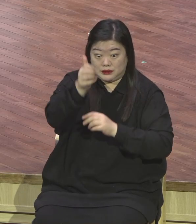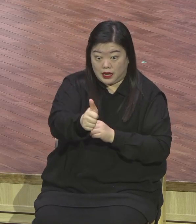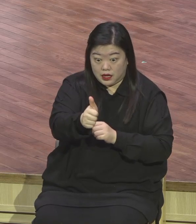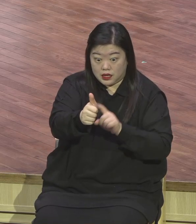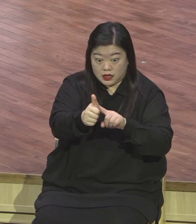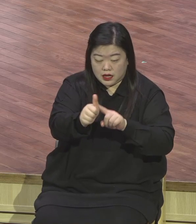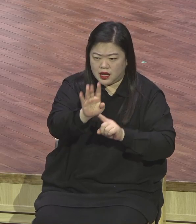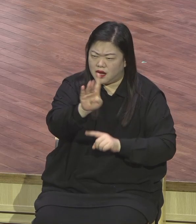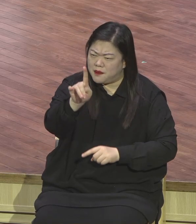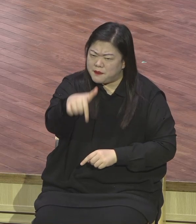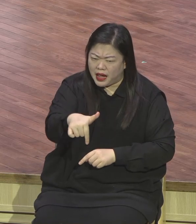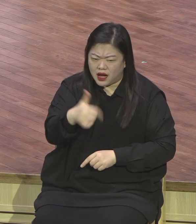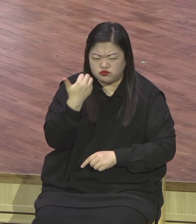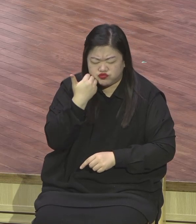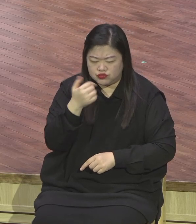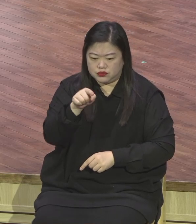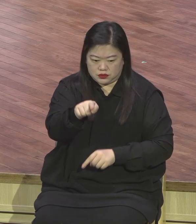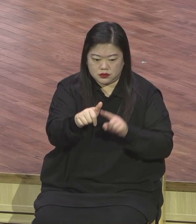많습니다.